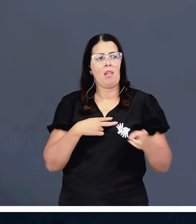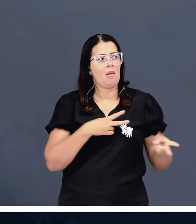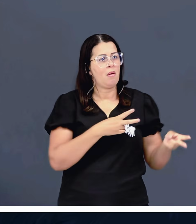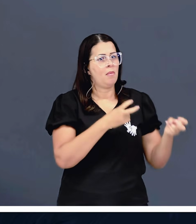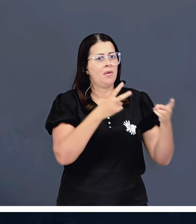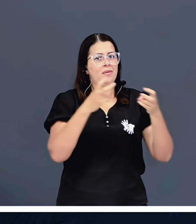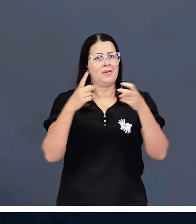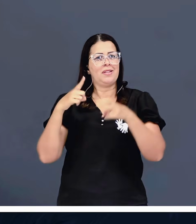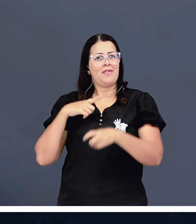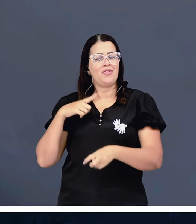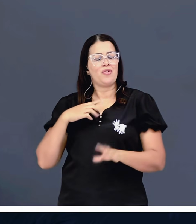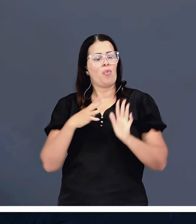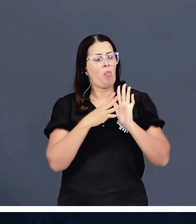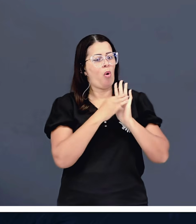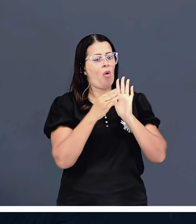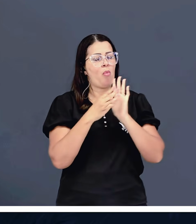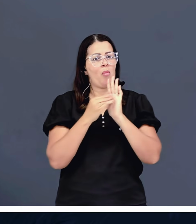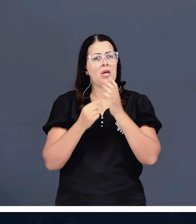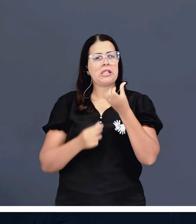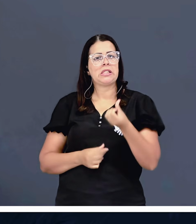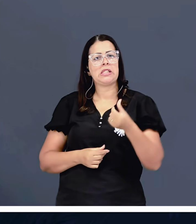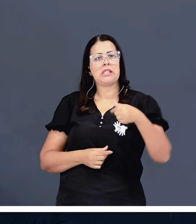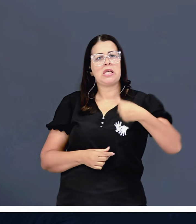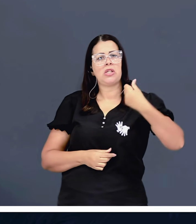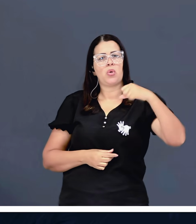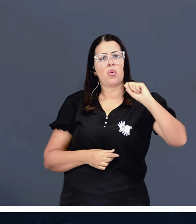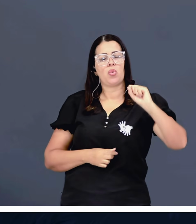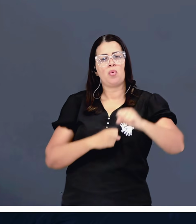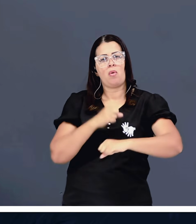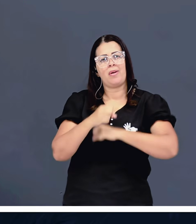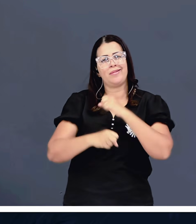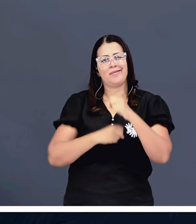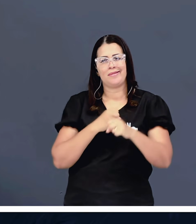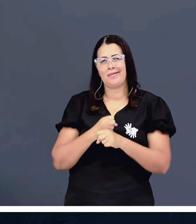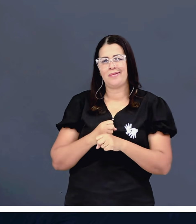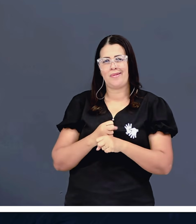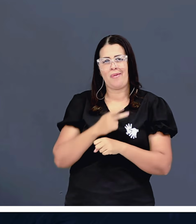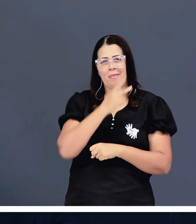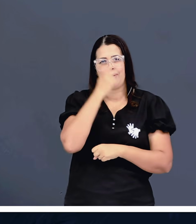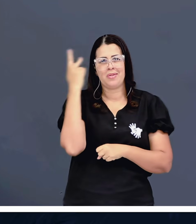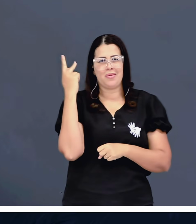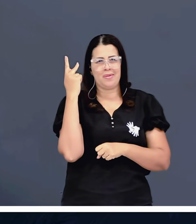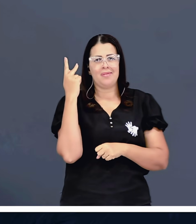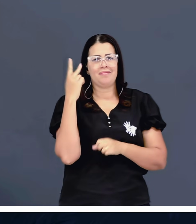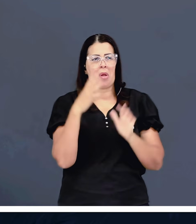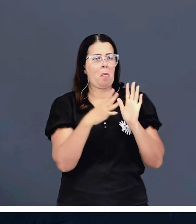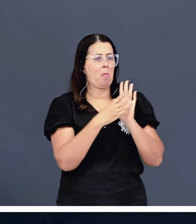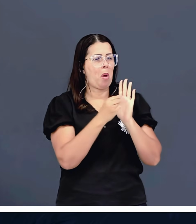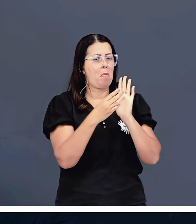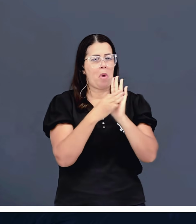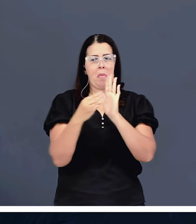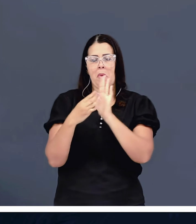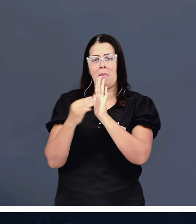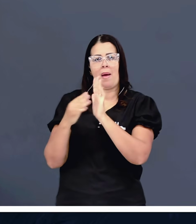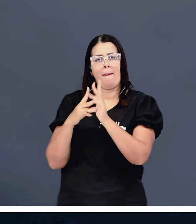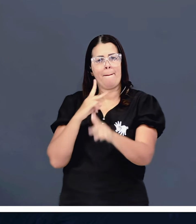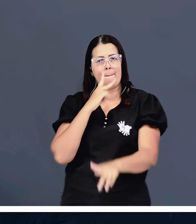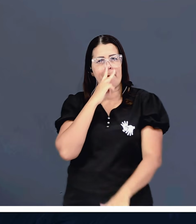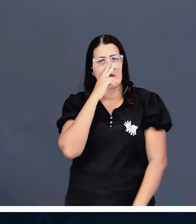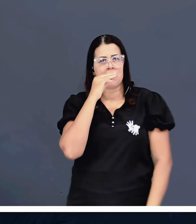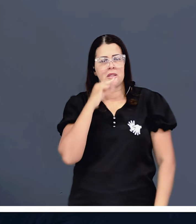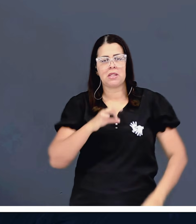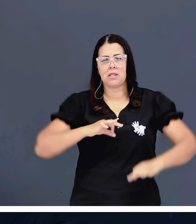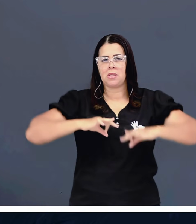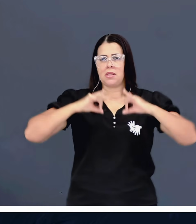Teve gente que se espelhou nos últimos 6, 7, 8 anos, com figuras que pareciam de fato